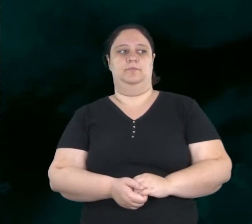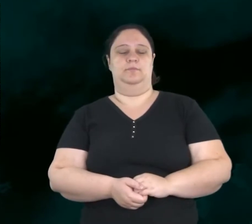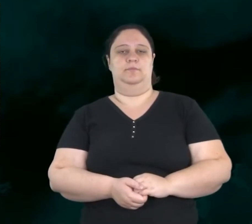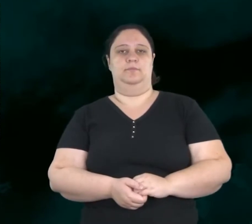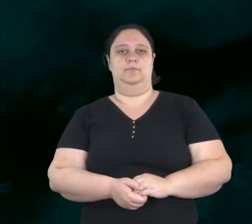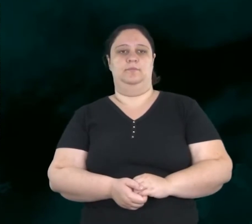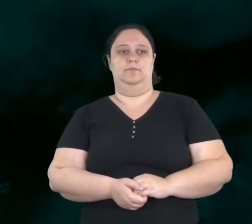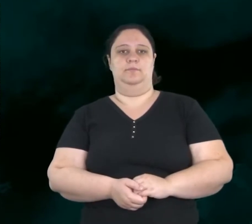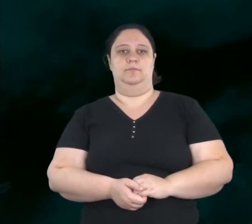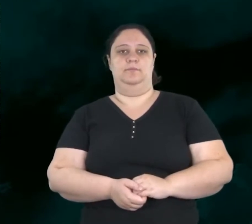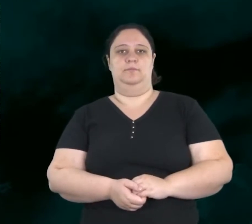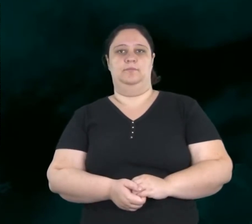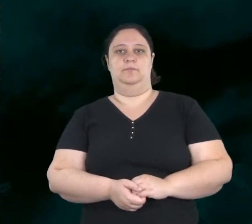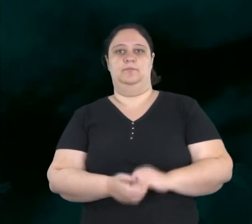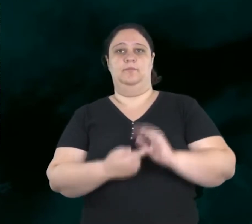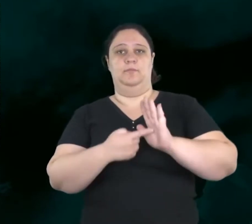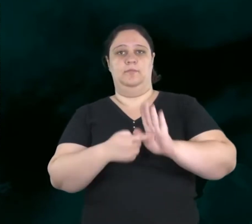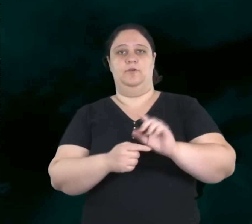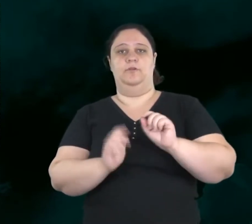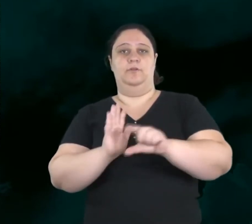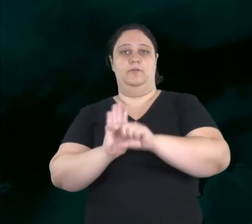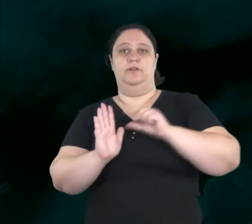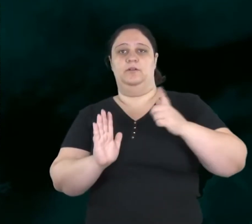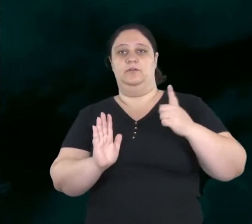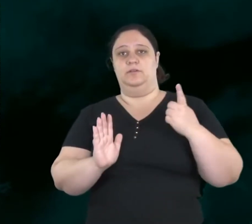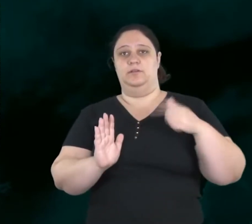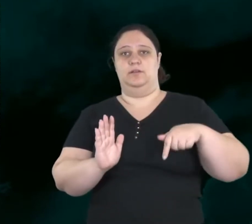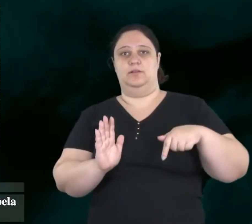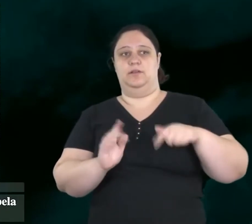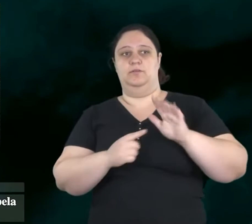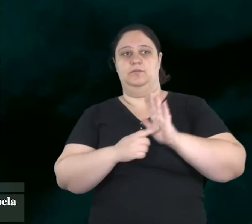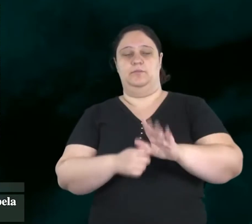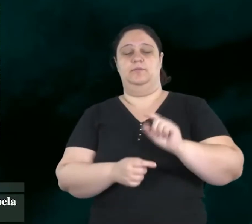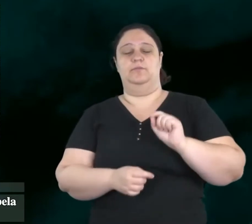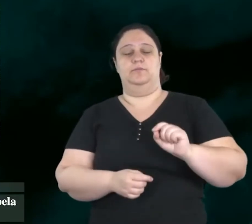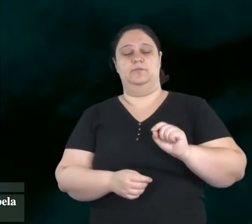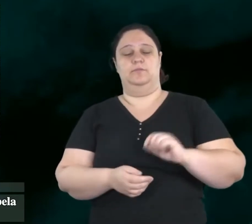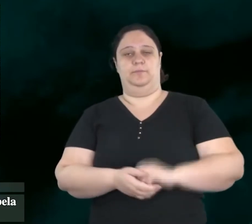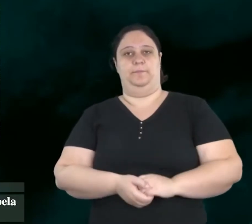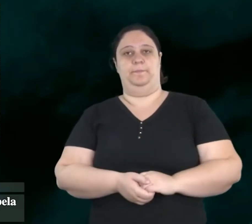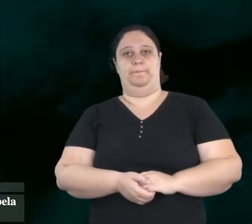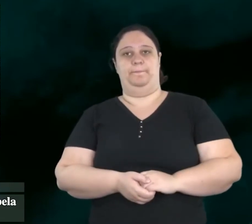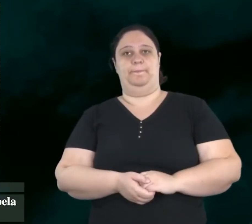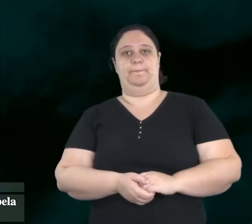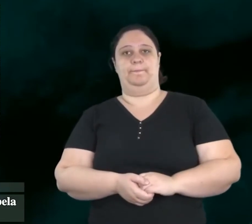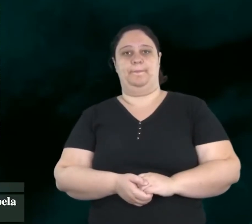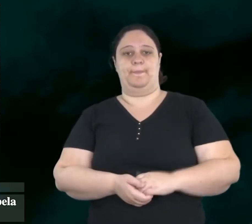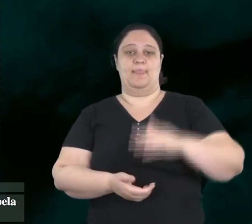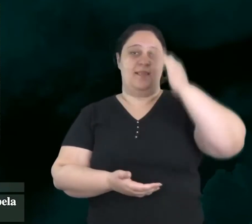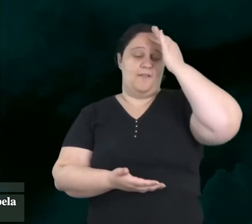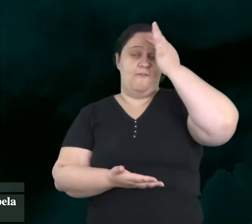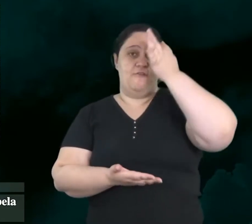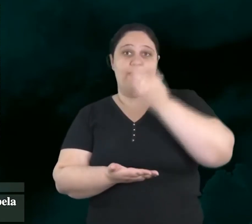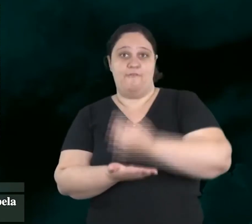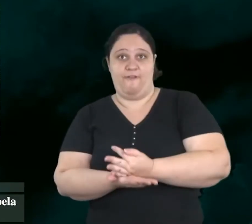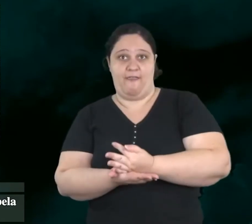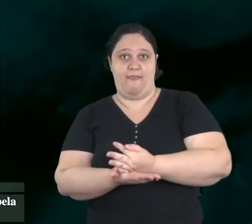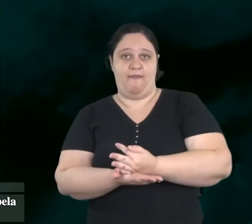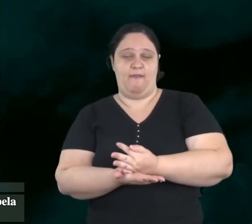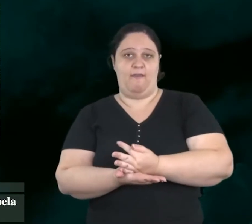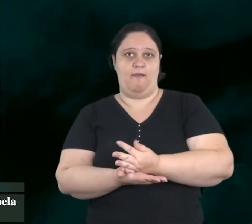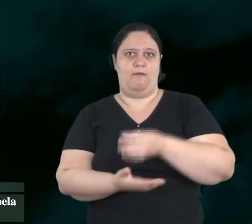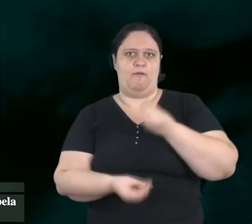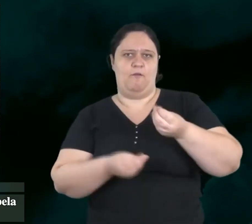que diz, no versículo 17, e assim a fé vem pela pregação